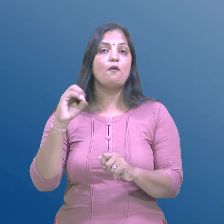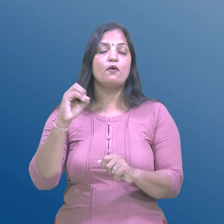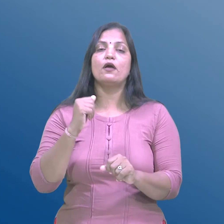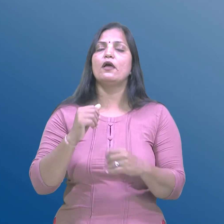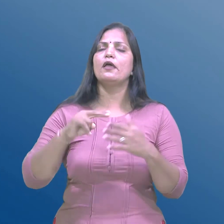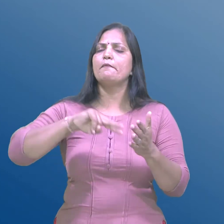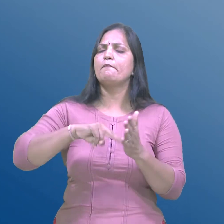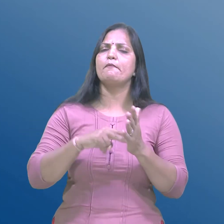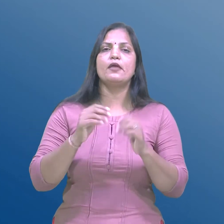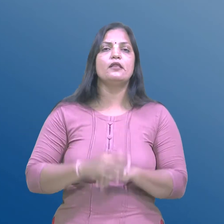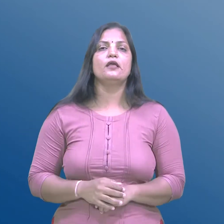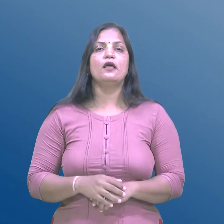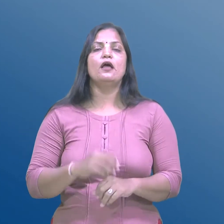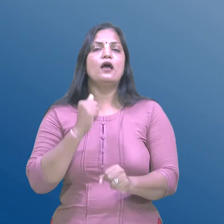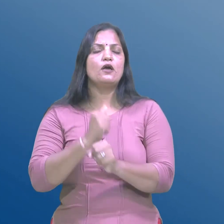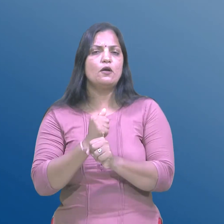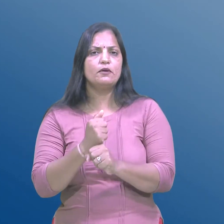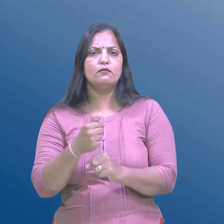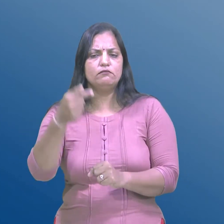દ્વારા નીચેના વિશેની માહિતી